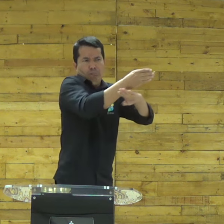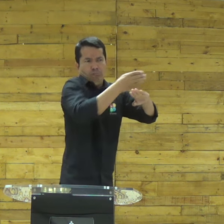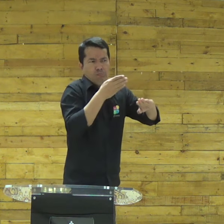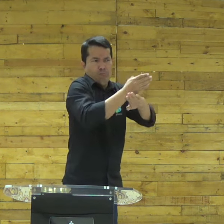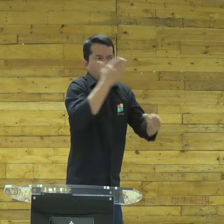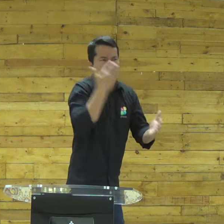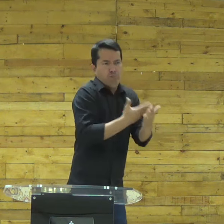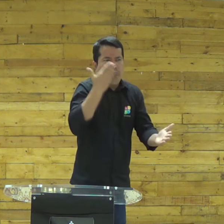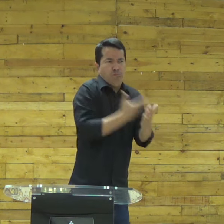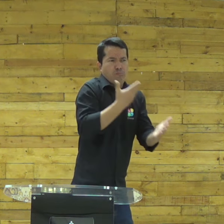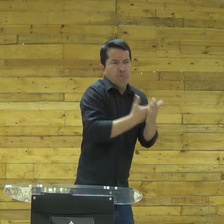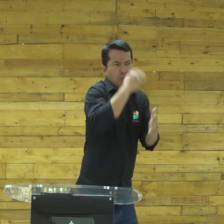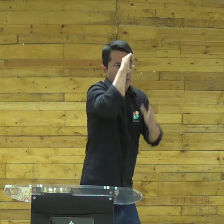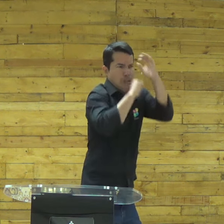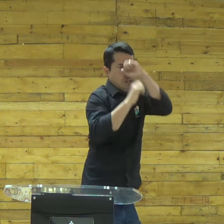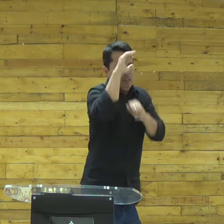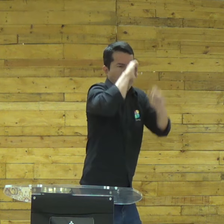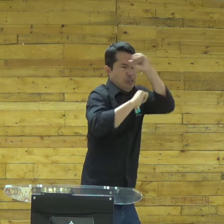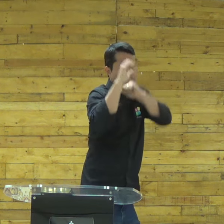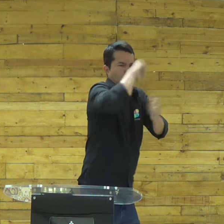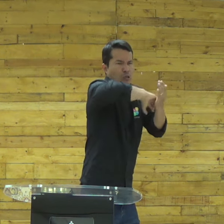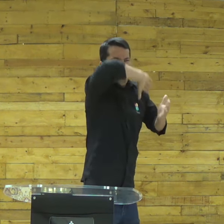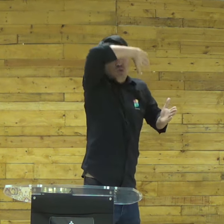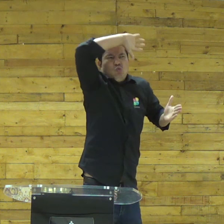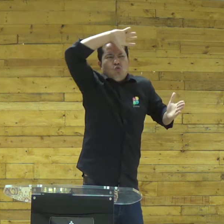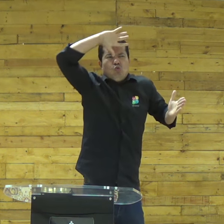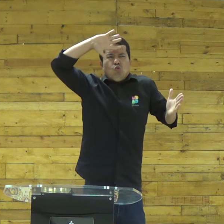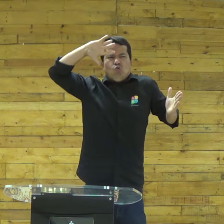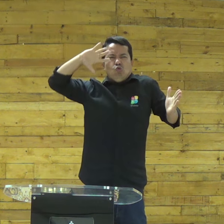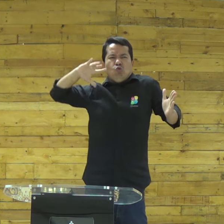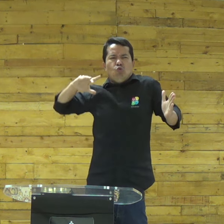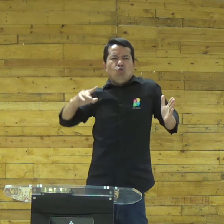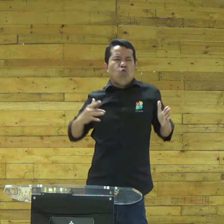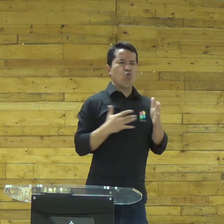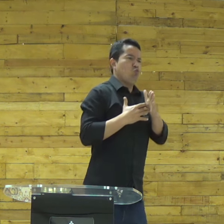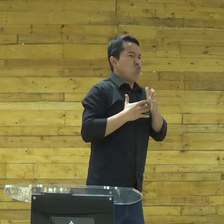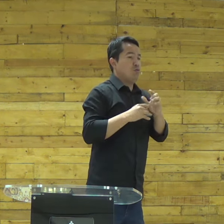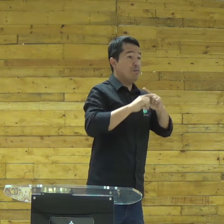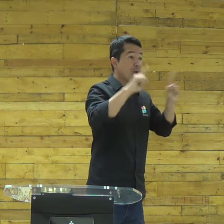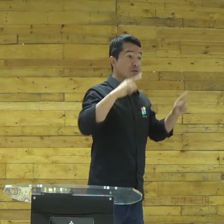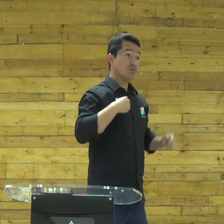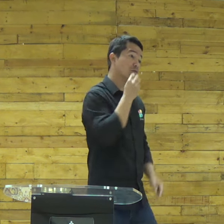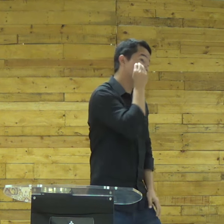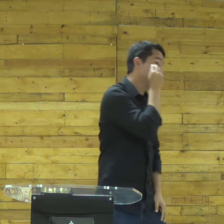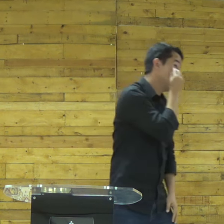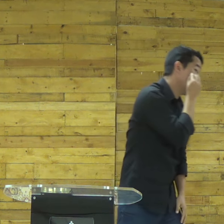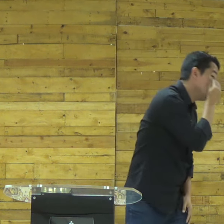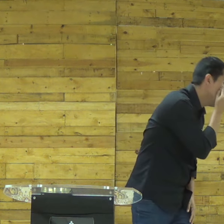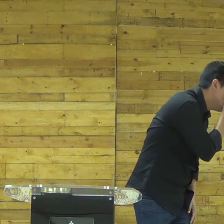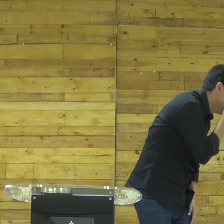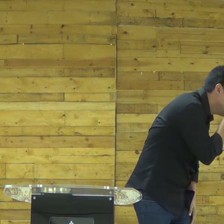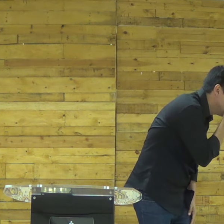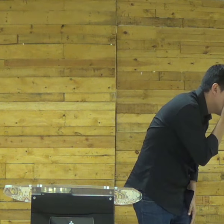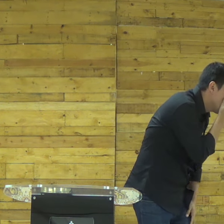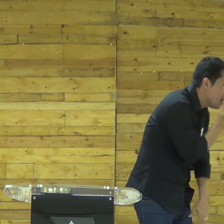igreja e ia ouvia aprendia uma série de coisas sobre a religião